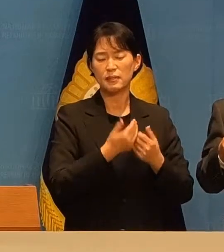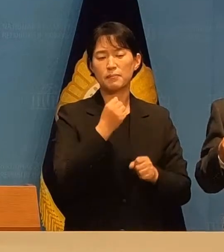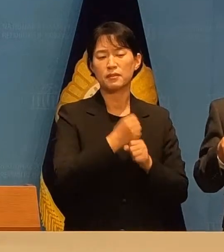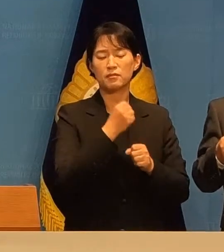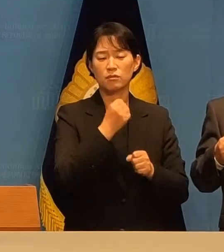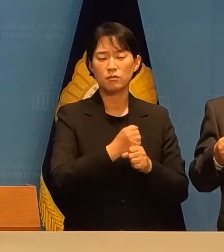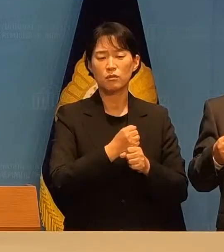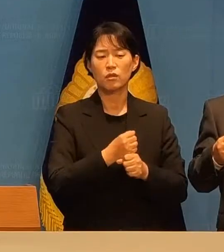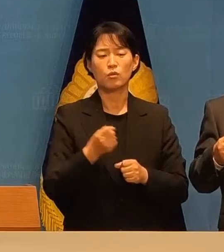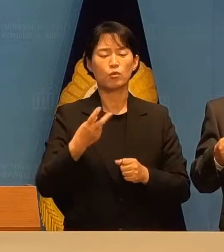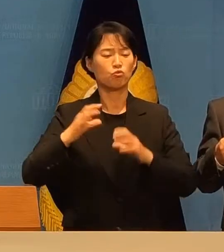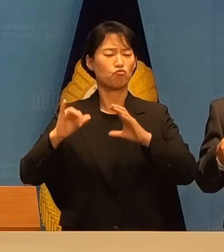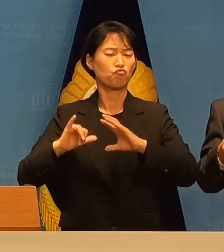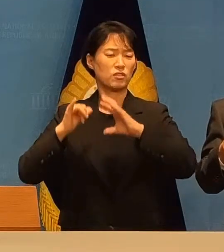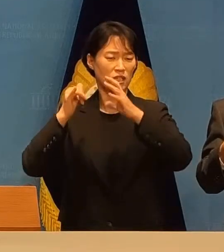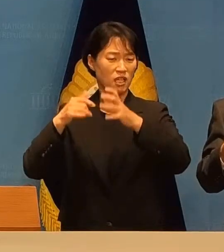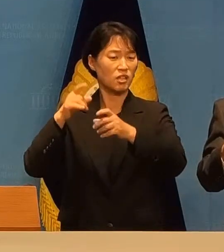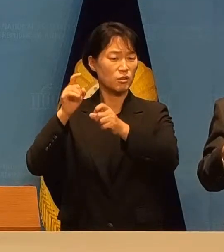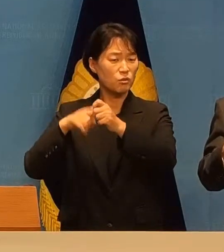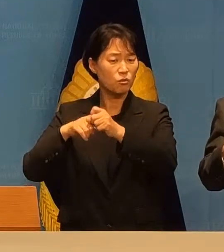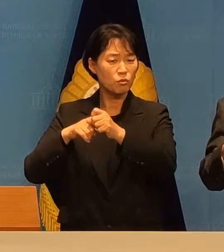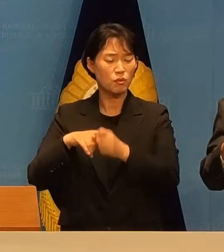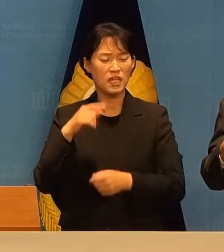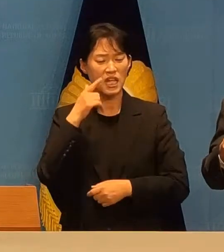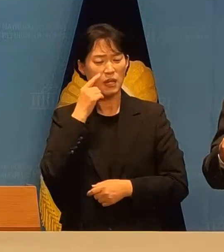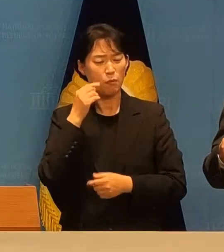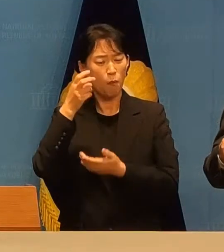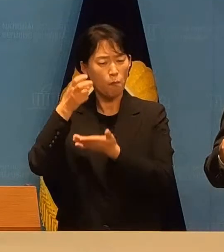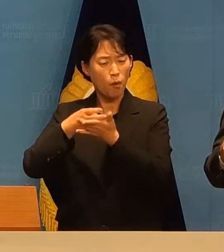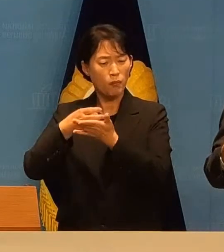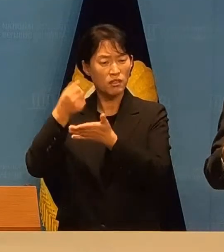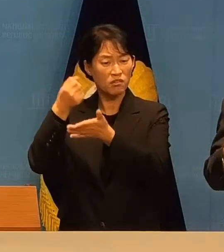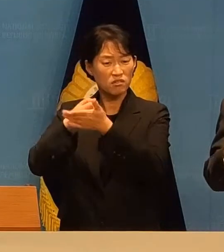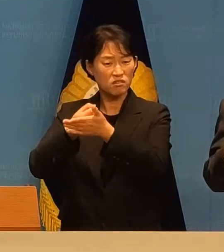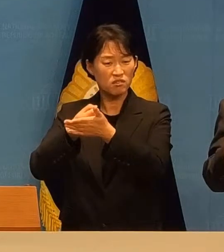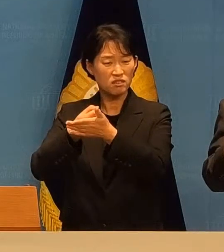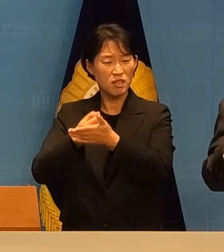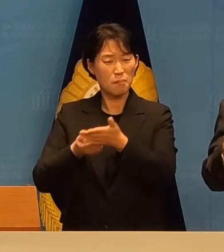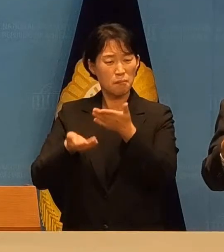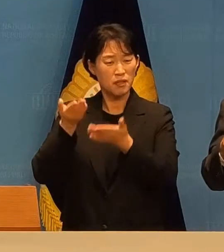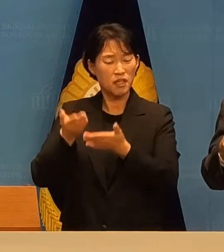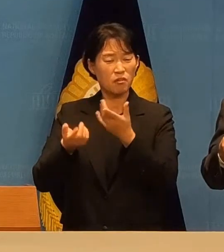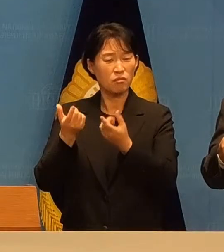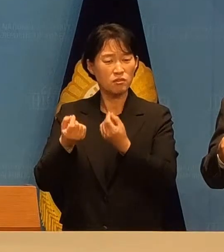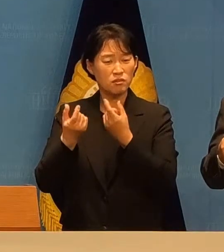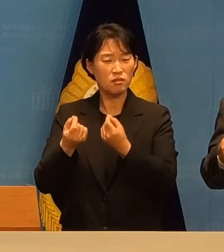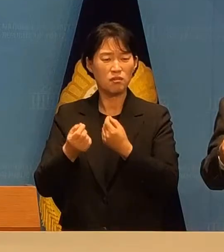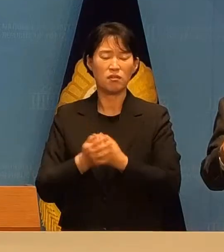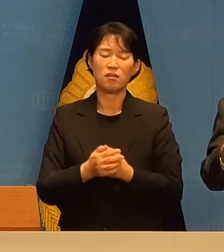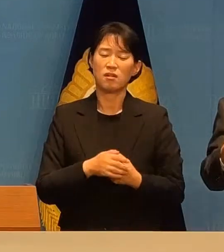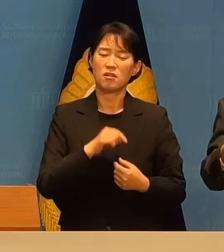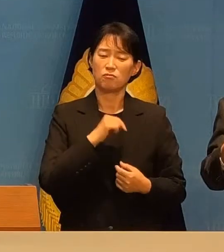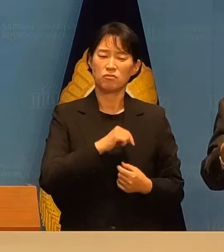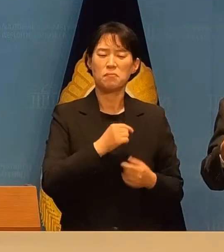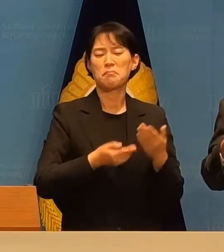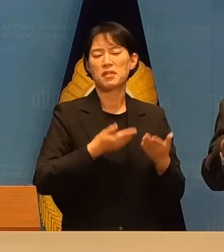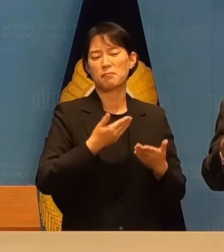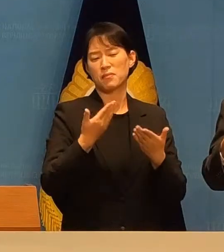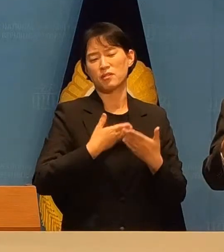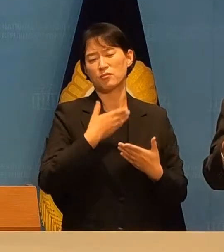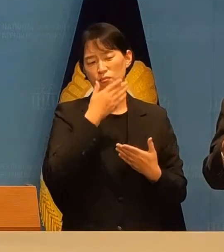만들고 국제적으로도 일본 법원의 결정을 비난한 것처럼 비난받을 일인